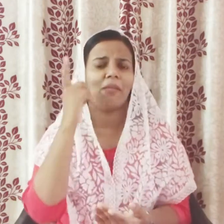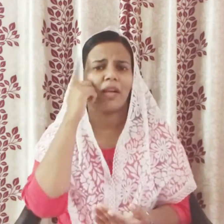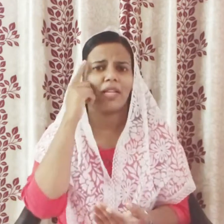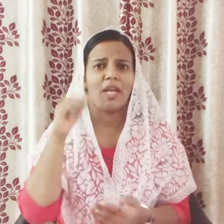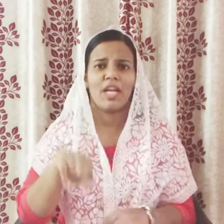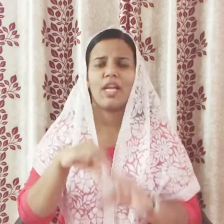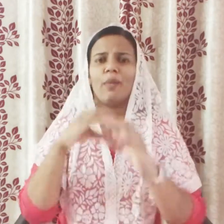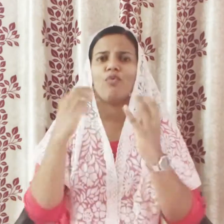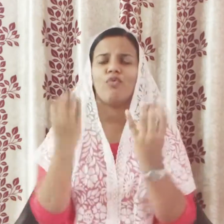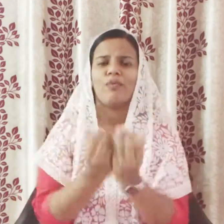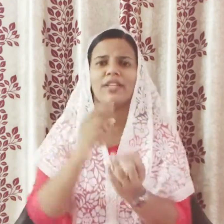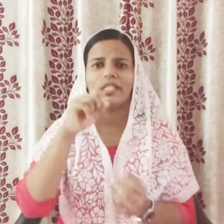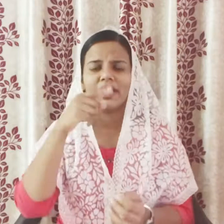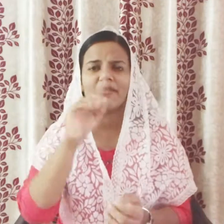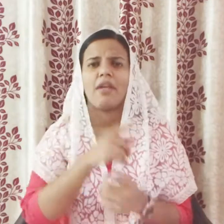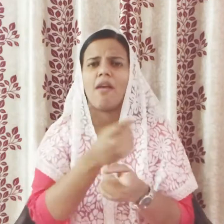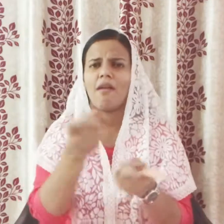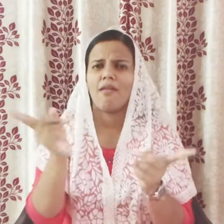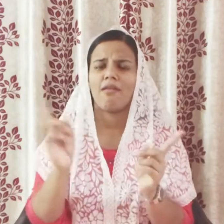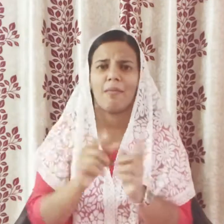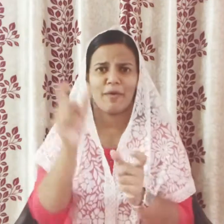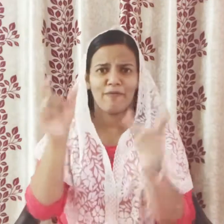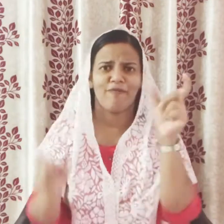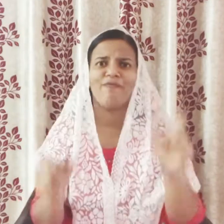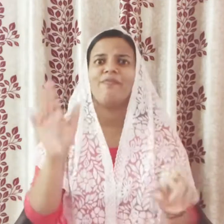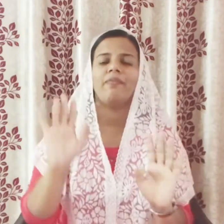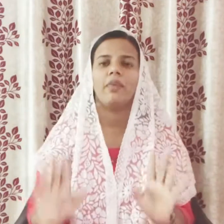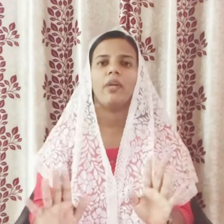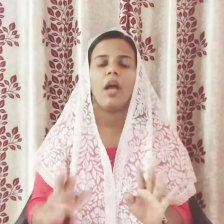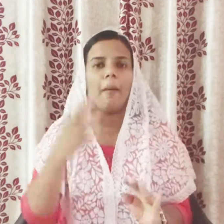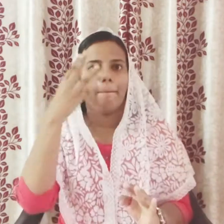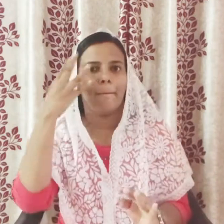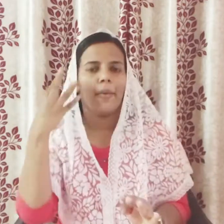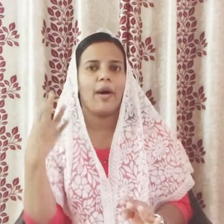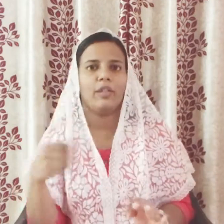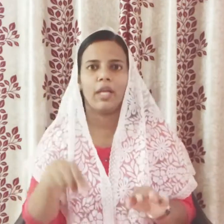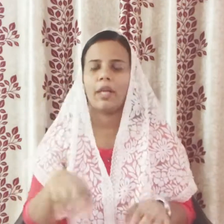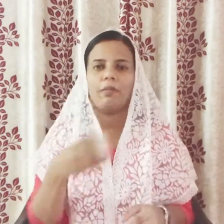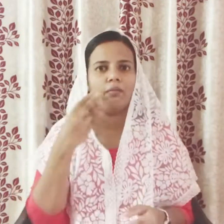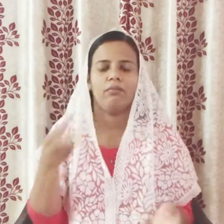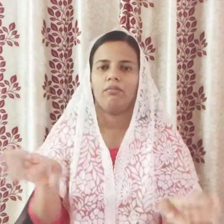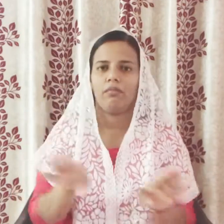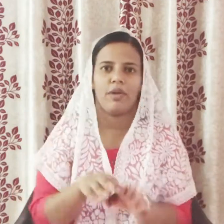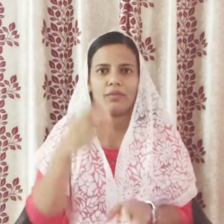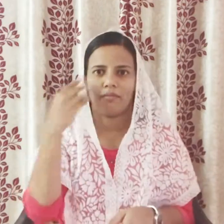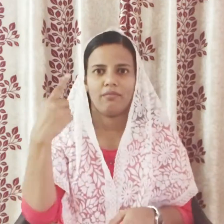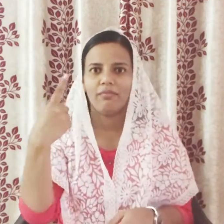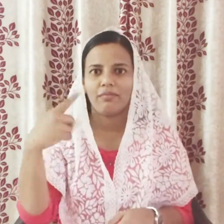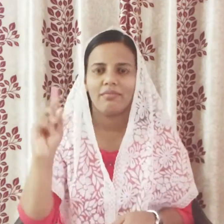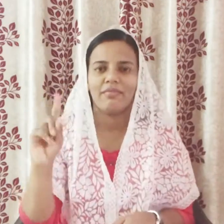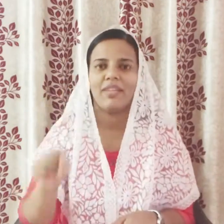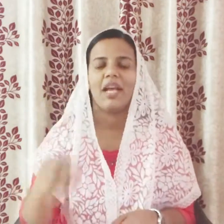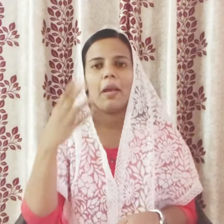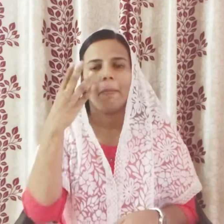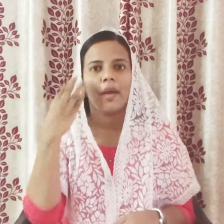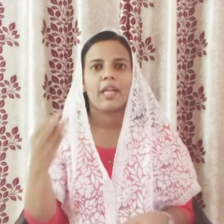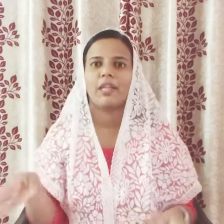ഭൂമിയിൽ ജീവിക്കുന്ന എല്ലാവരും, ആമേൻ, കർത്താവിൻ്റെ വരവ് താമസിച്ചാൽ മരണത്തോടുകൂടെ ഈ ഭൂമിയിൽ നിന്ന് മാറ്റപ്പെടും. അപ്പം മരണത്തോടുകൂടെ